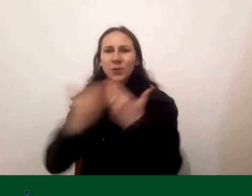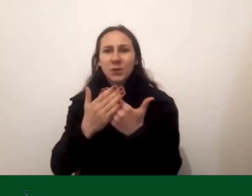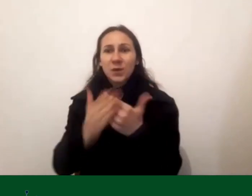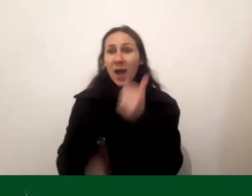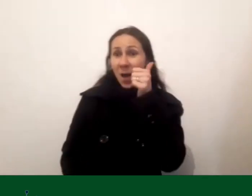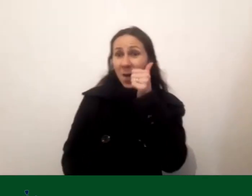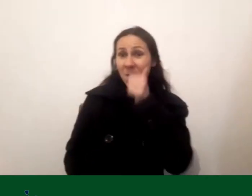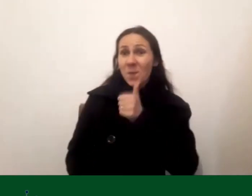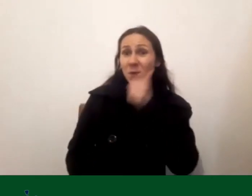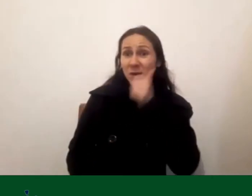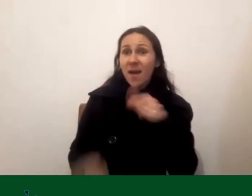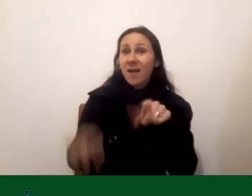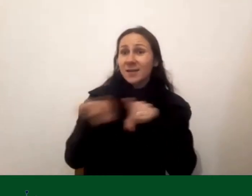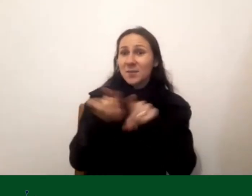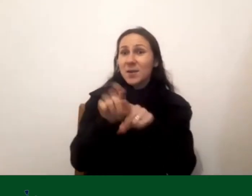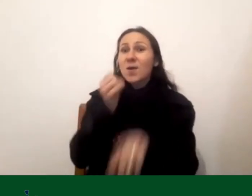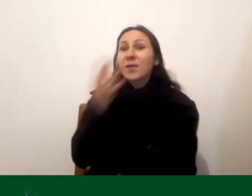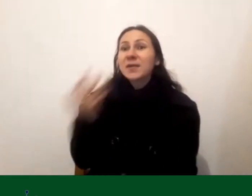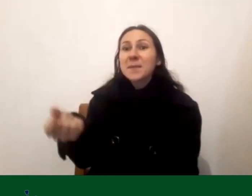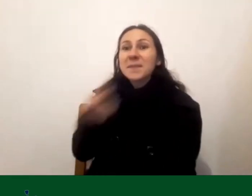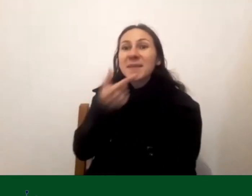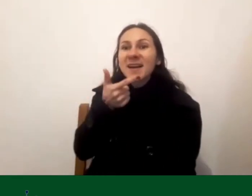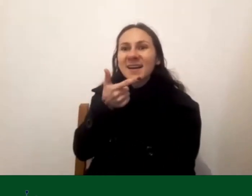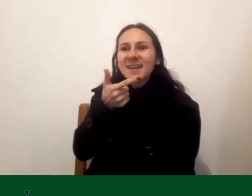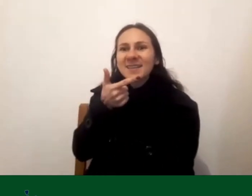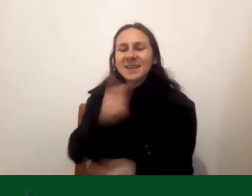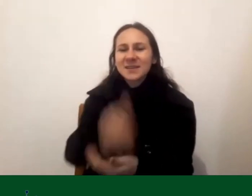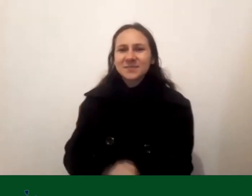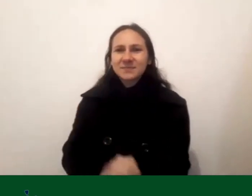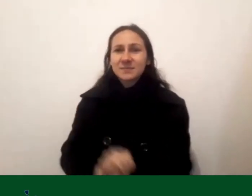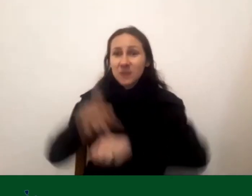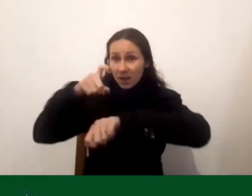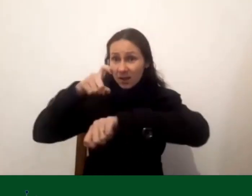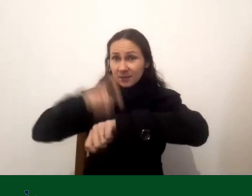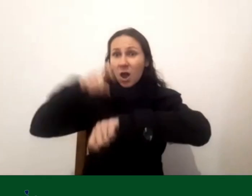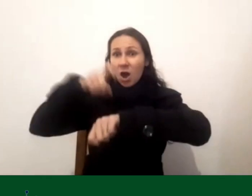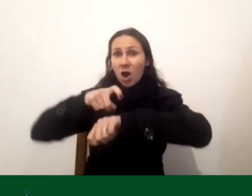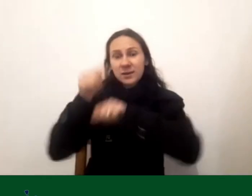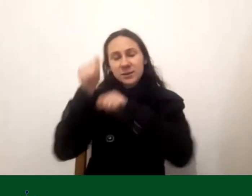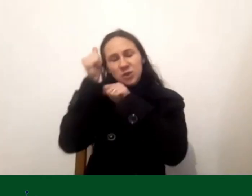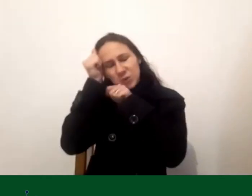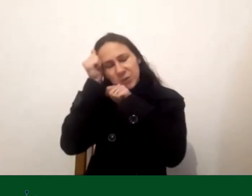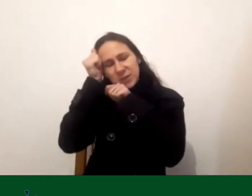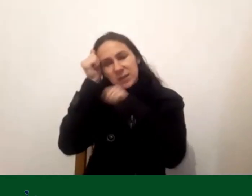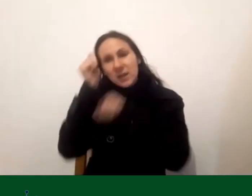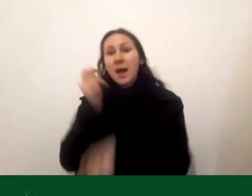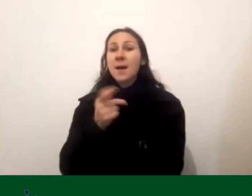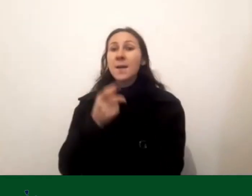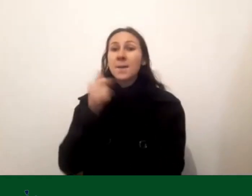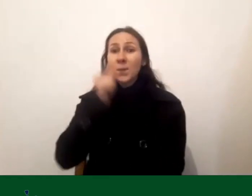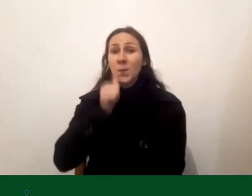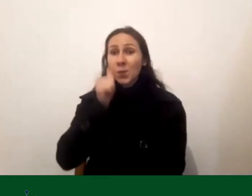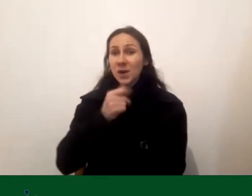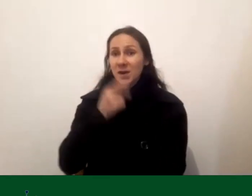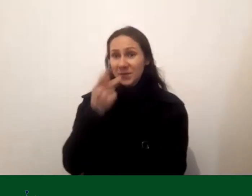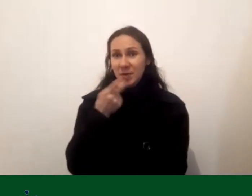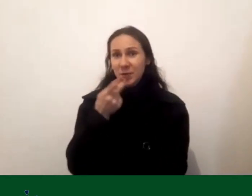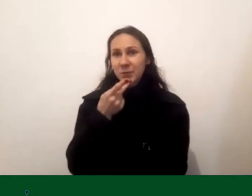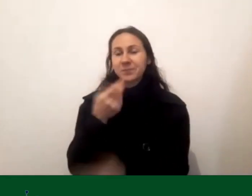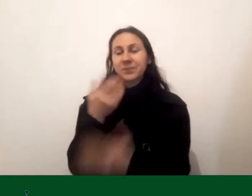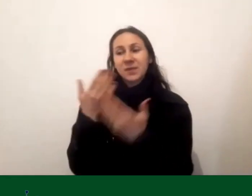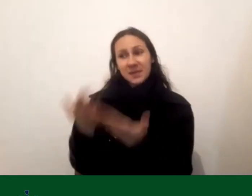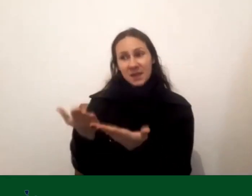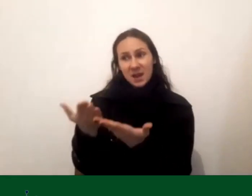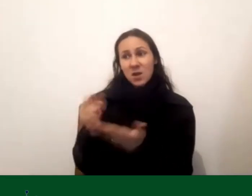algumas piadas. Na hora de dormir, ela disse para ele: Olha, uma pessoa